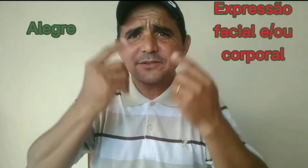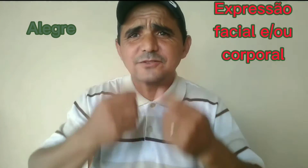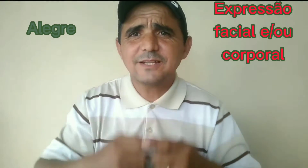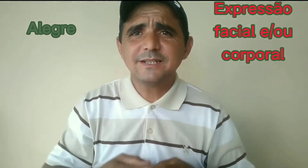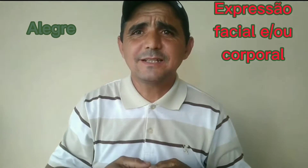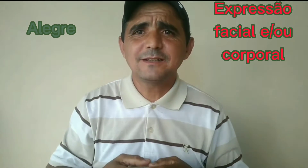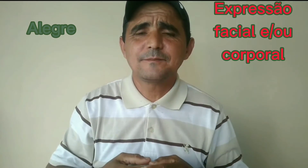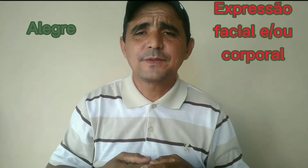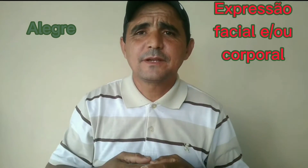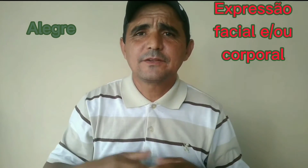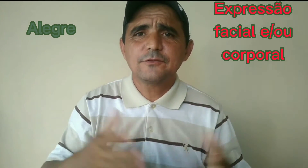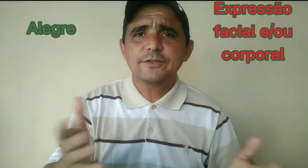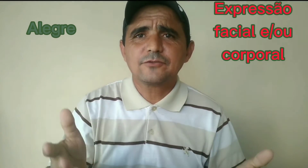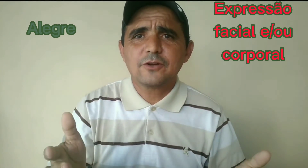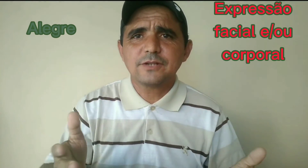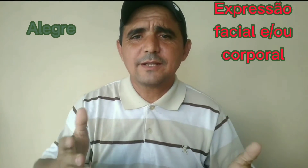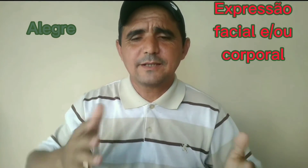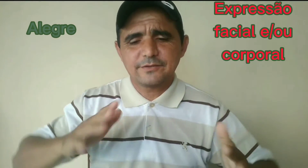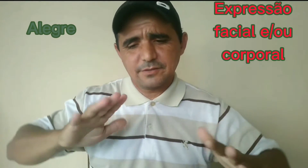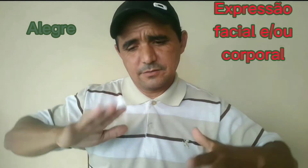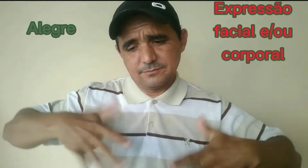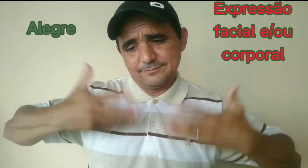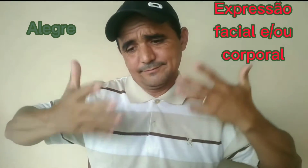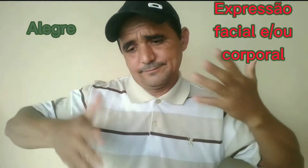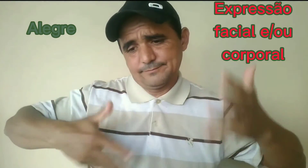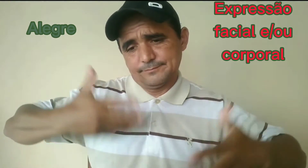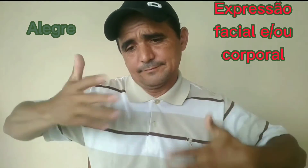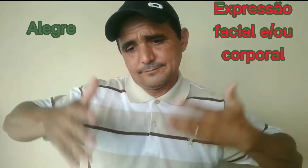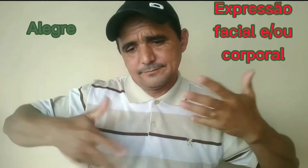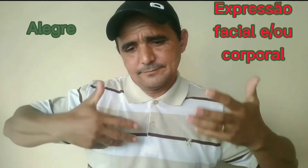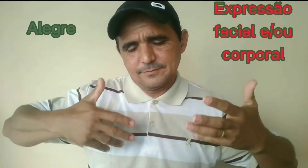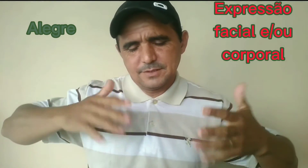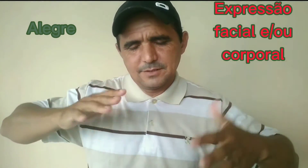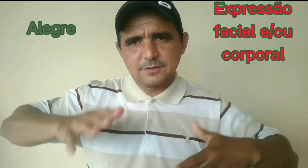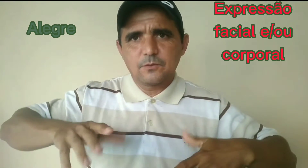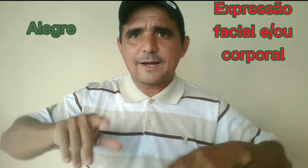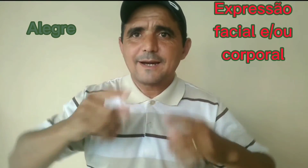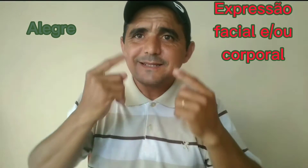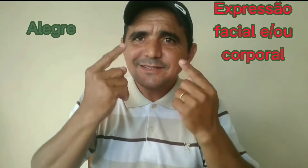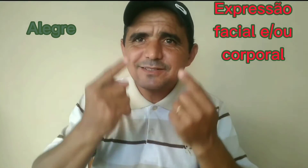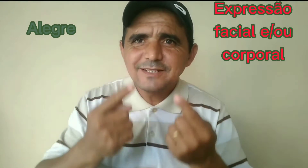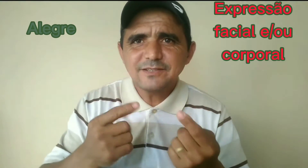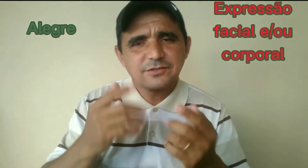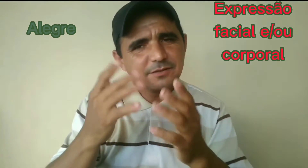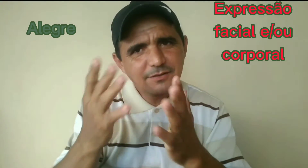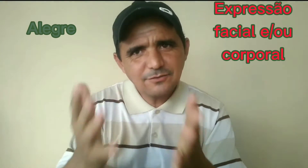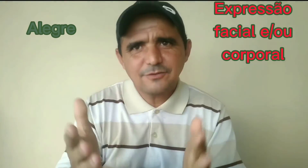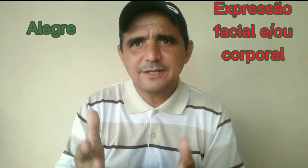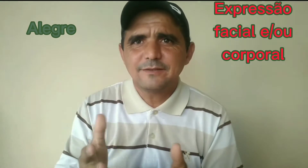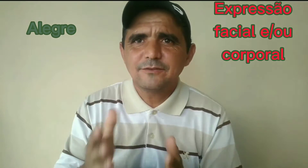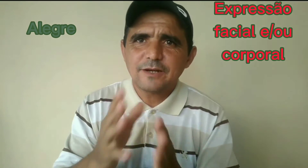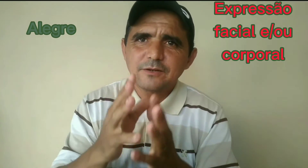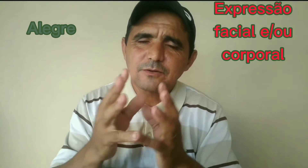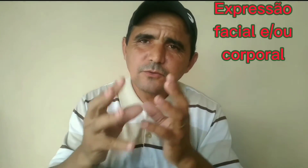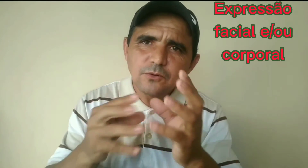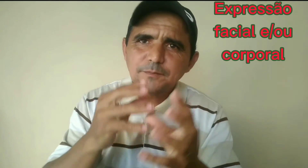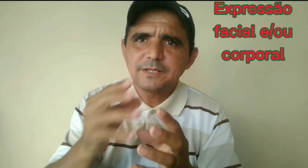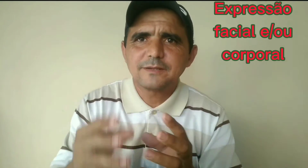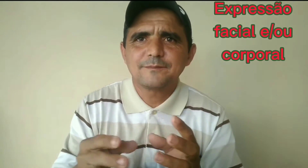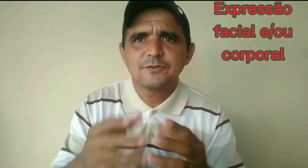expressão de alegria. Se eu fizer o sinal de alegre assim, com a cara de triste, não combina, não